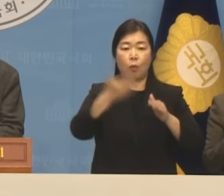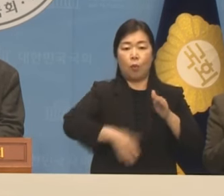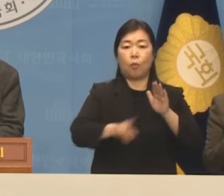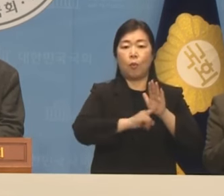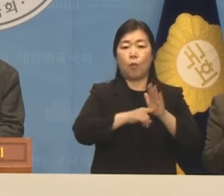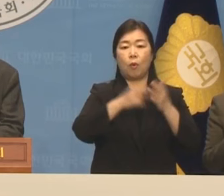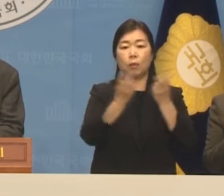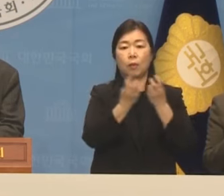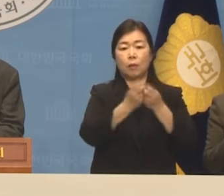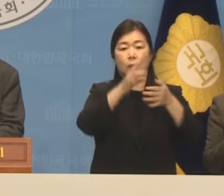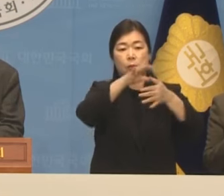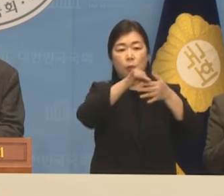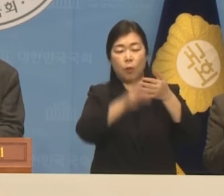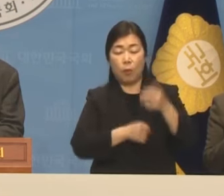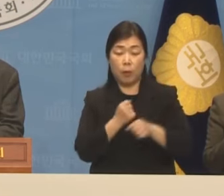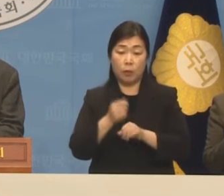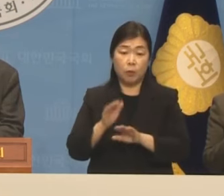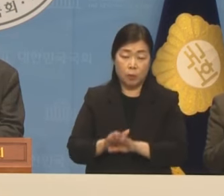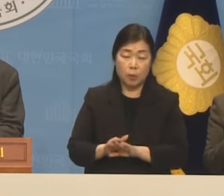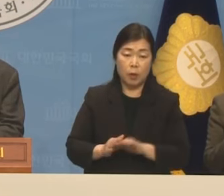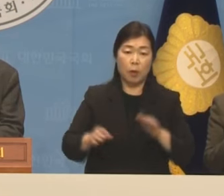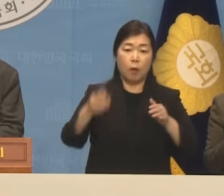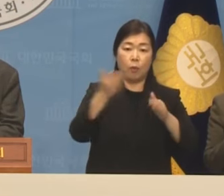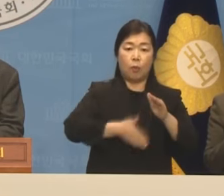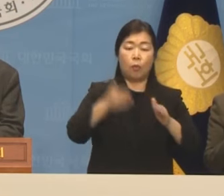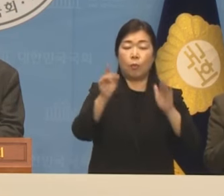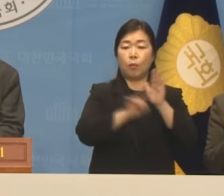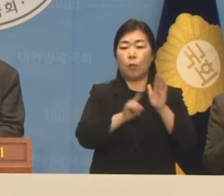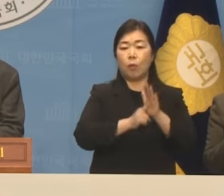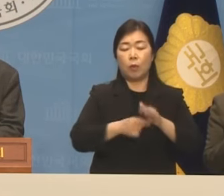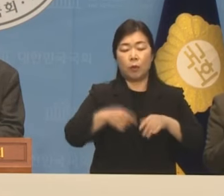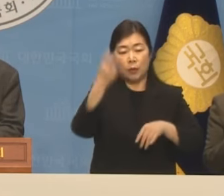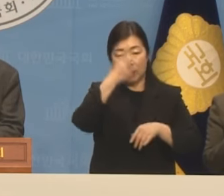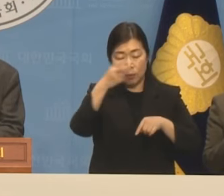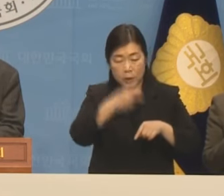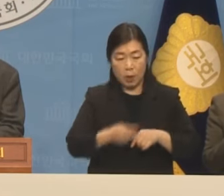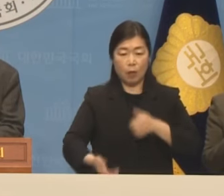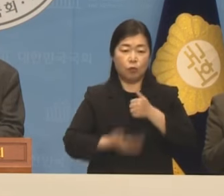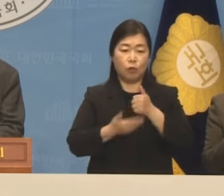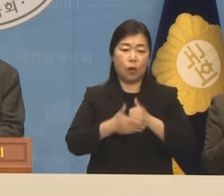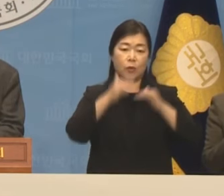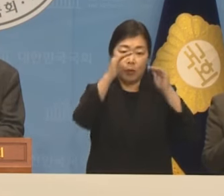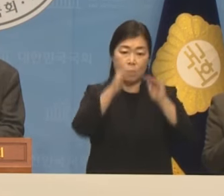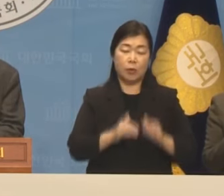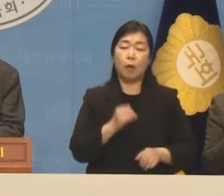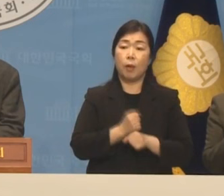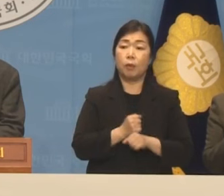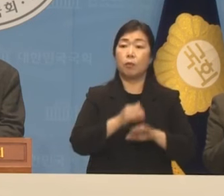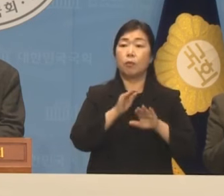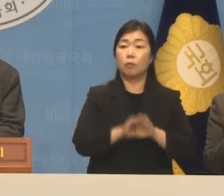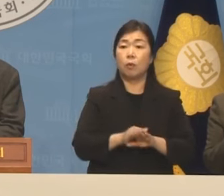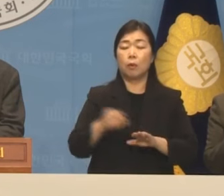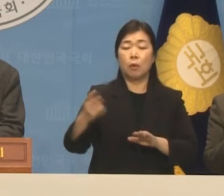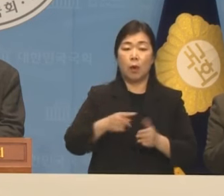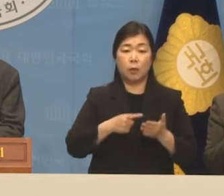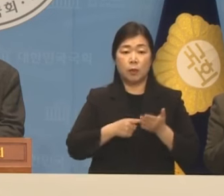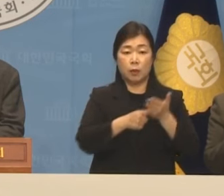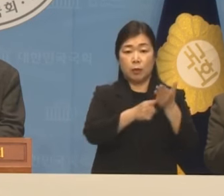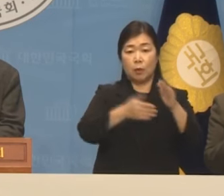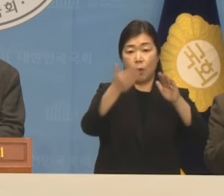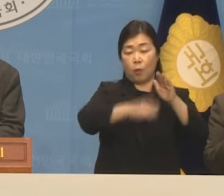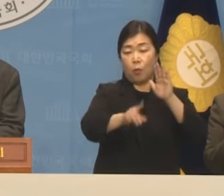마련, 국민후보 공모 심사 추천 절차 마련 및 신청 공고